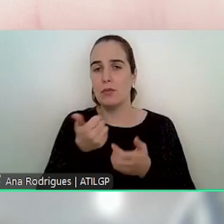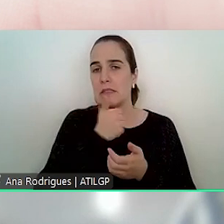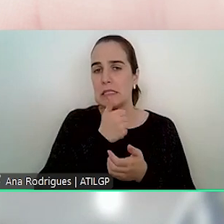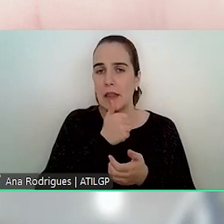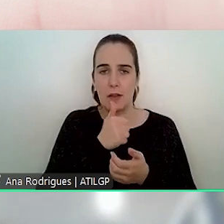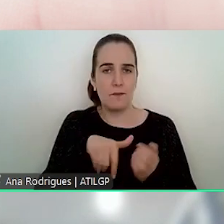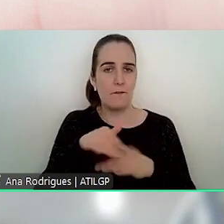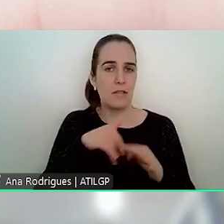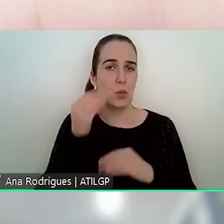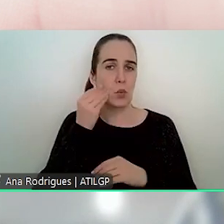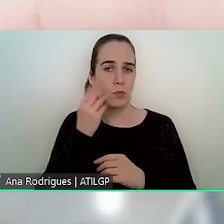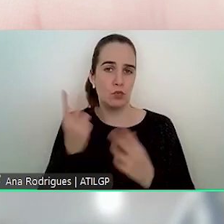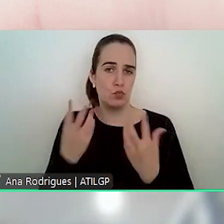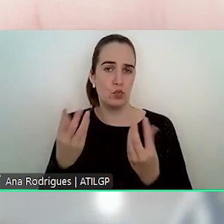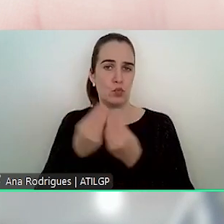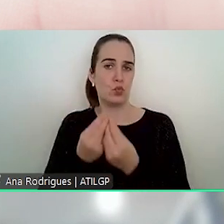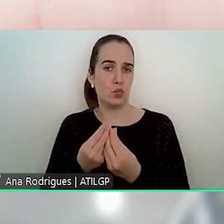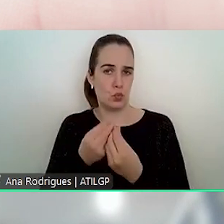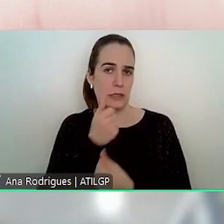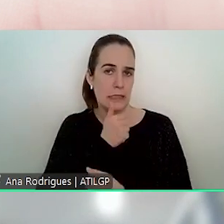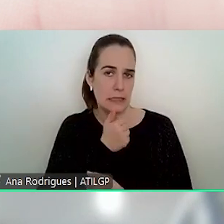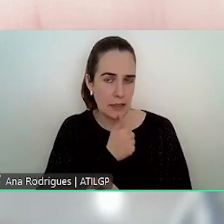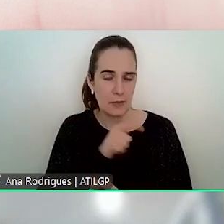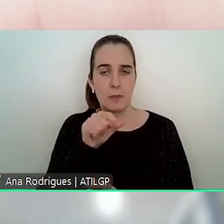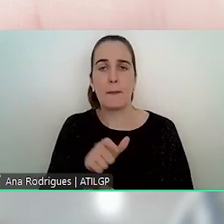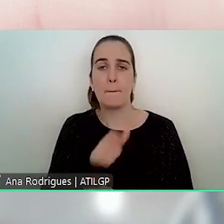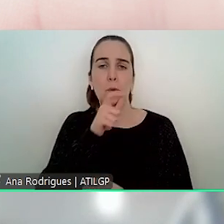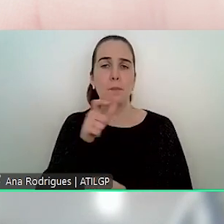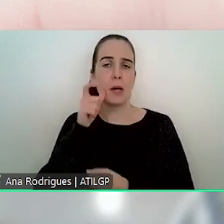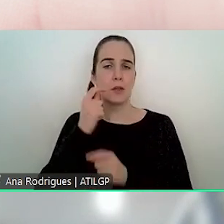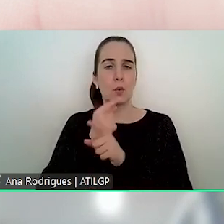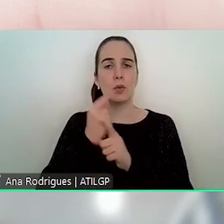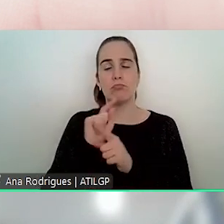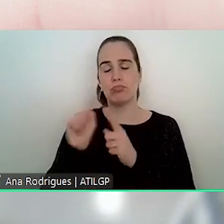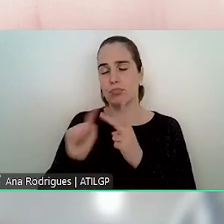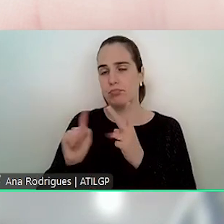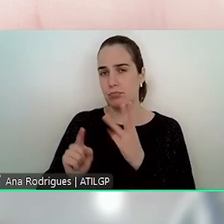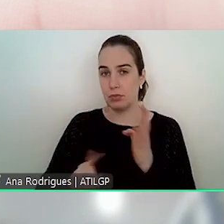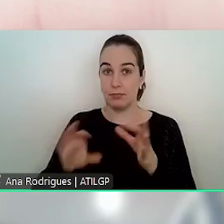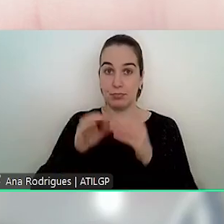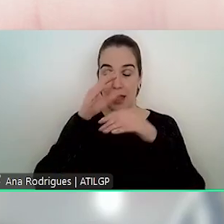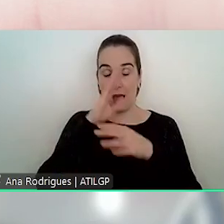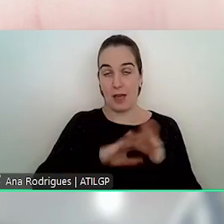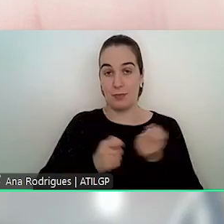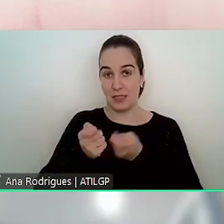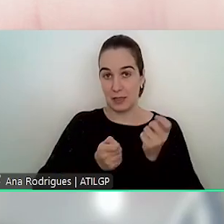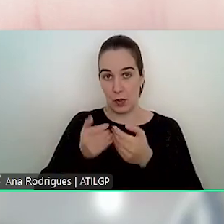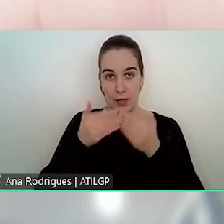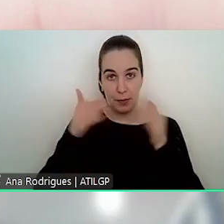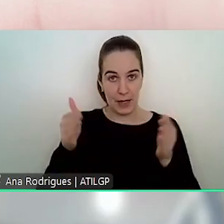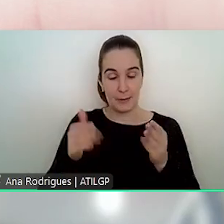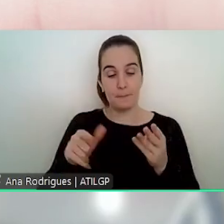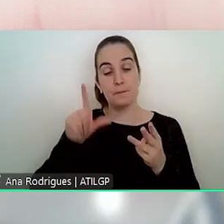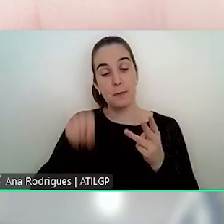com os compromissos que se firmam do ponto de vista da administração aberta e depois abrindo também a parte